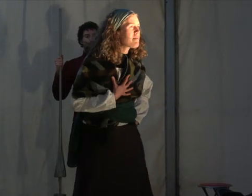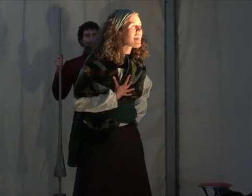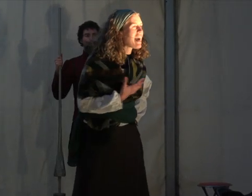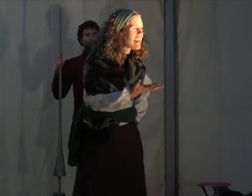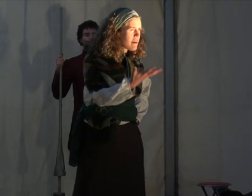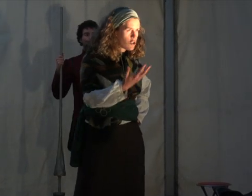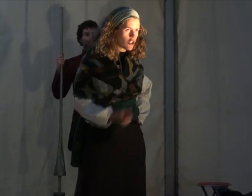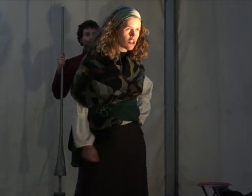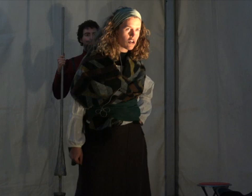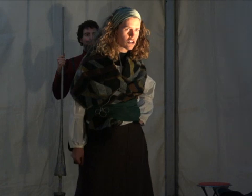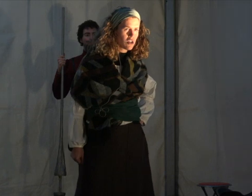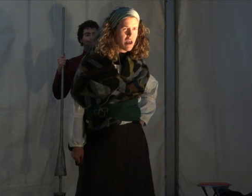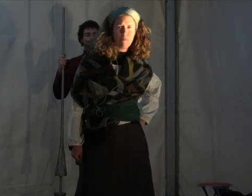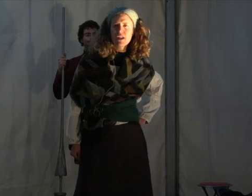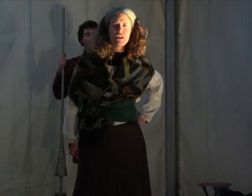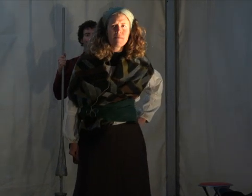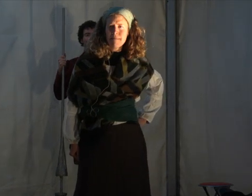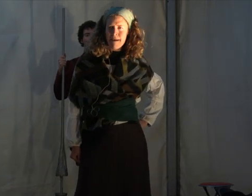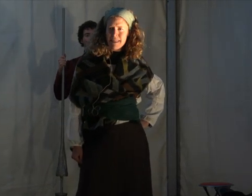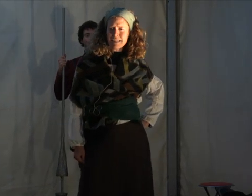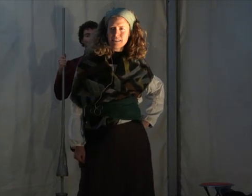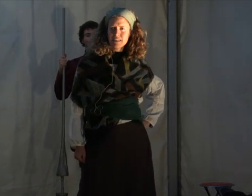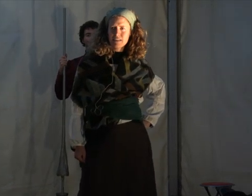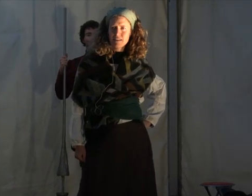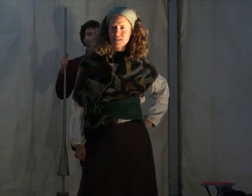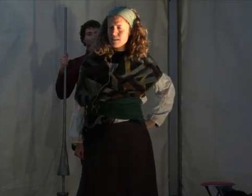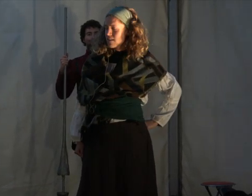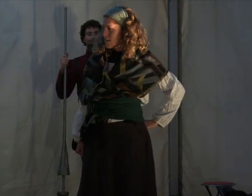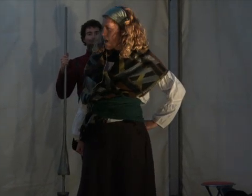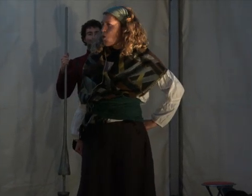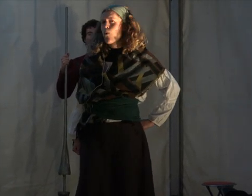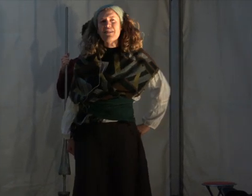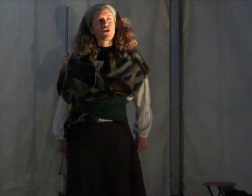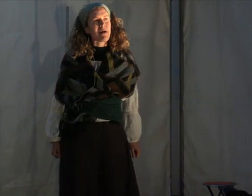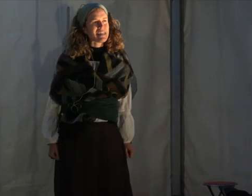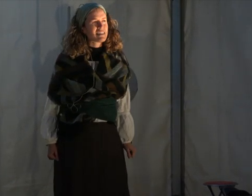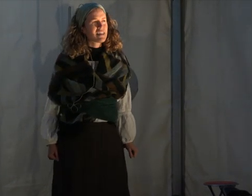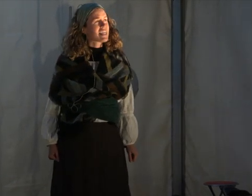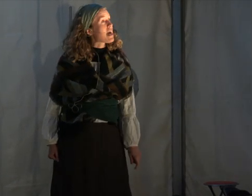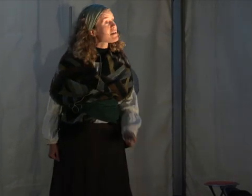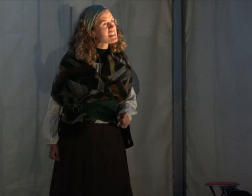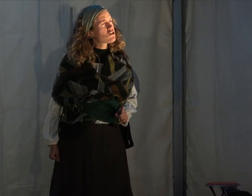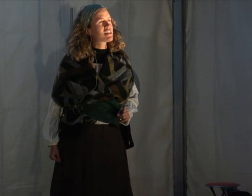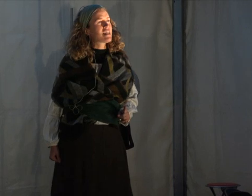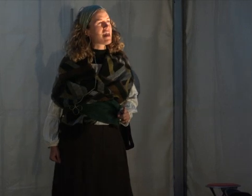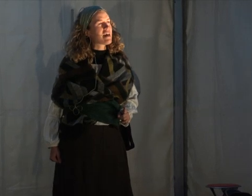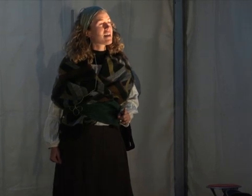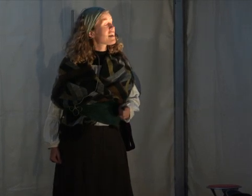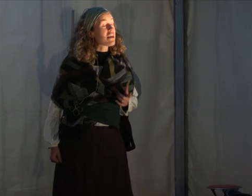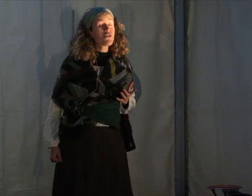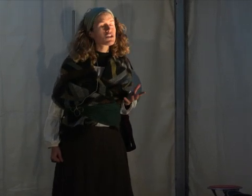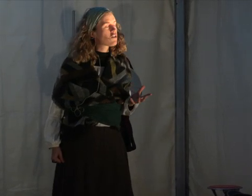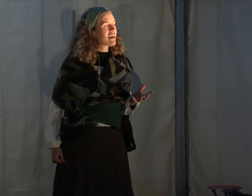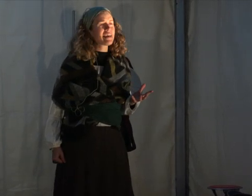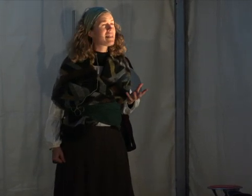que yo me quejara de vosotros porque no me amabades? Cuanto más que habéis de considerar